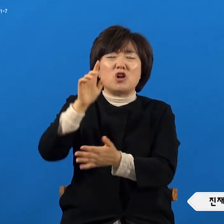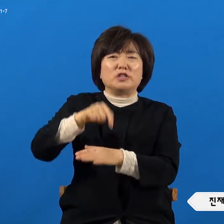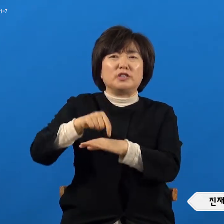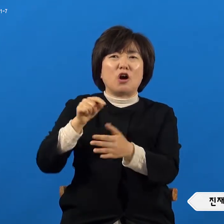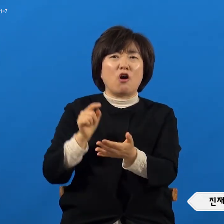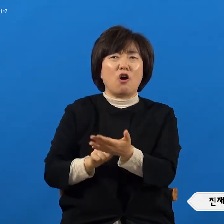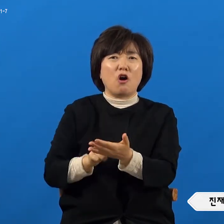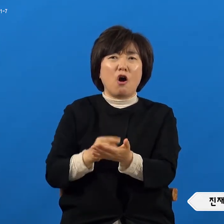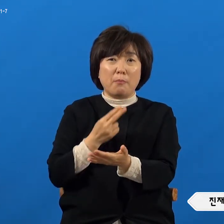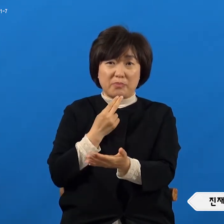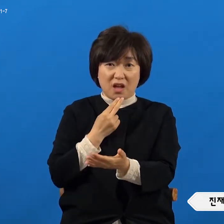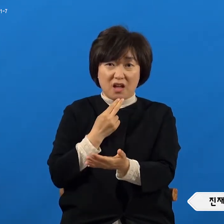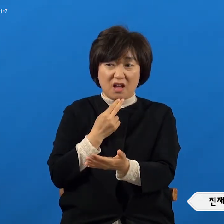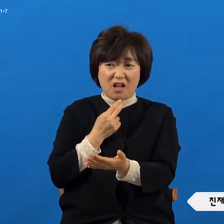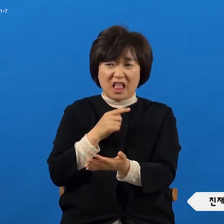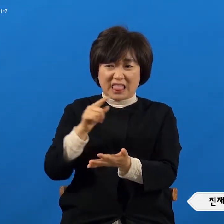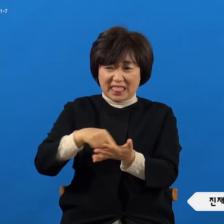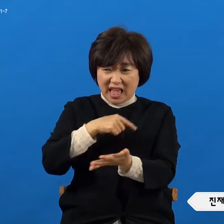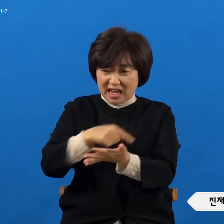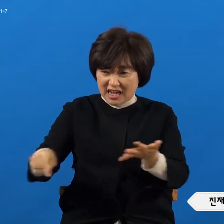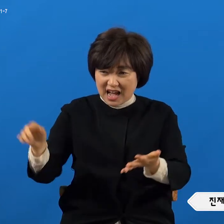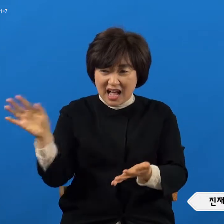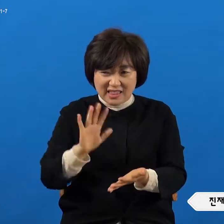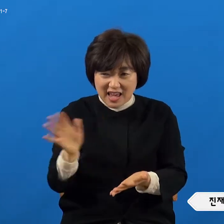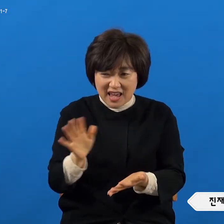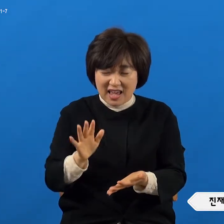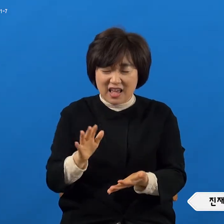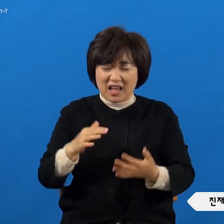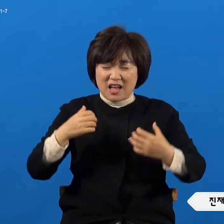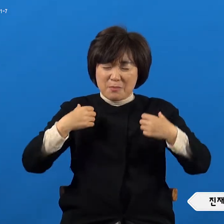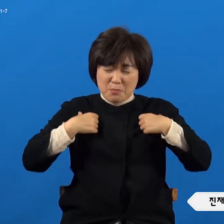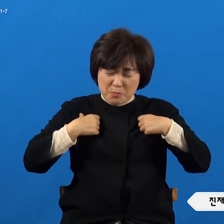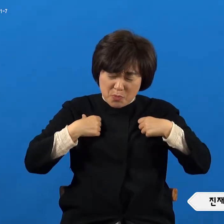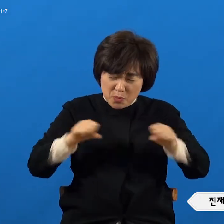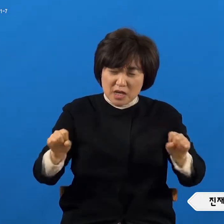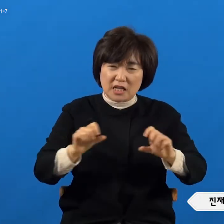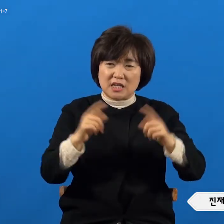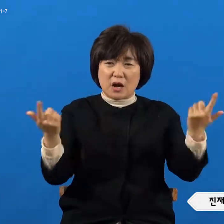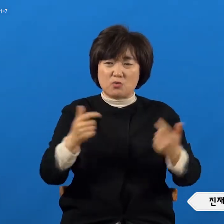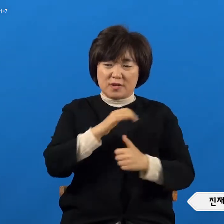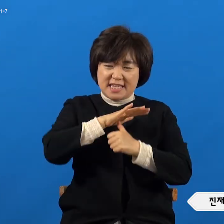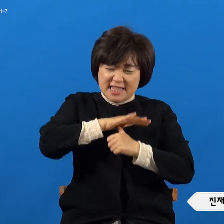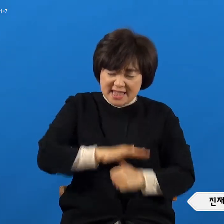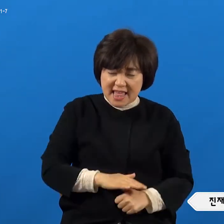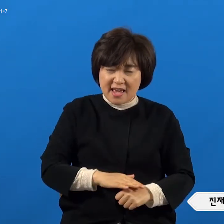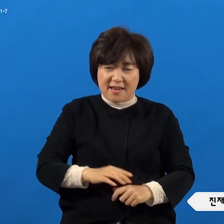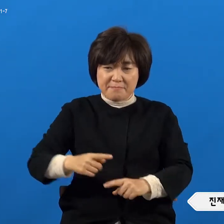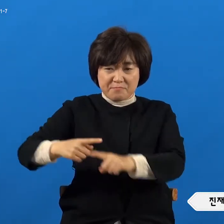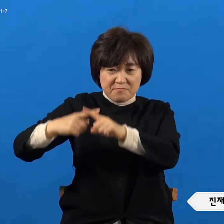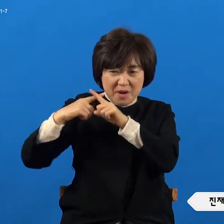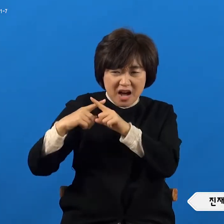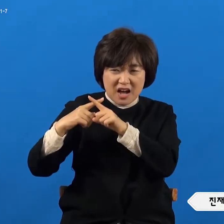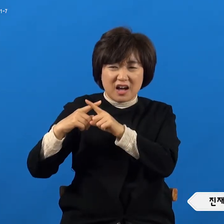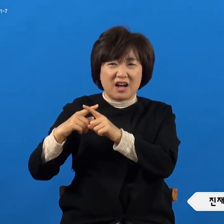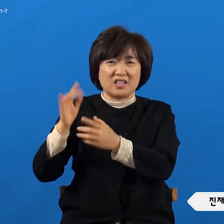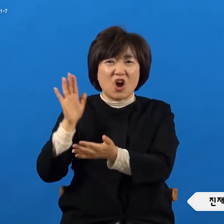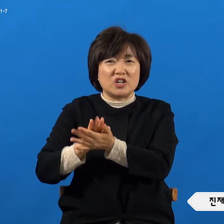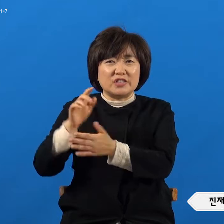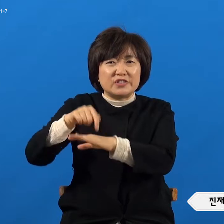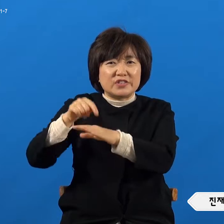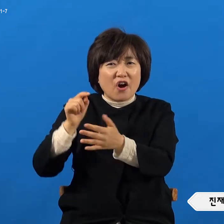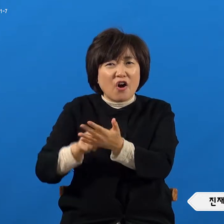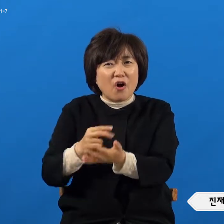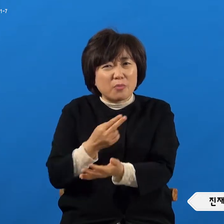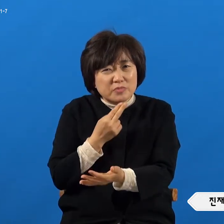없다면, 대가를 치르고자 하는, 포기하지 않고 인내하고 이겨낼 수 있는 열정이 없다면